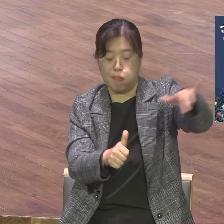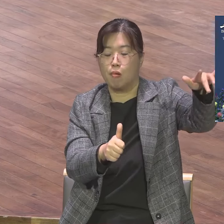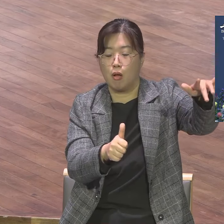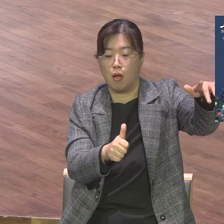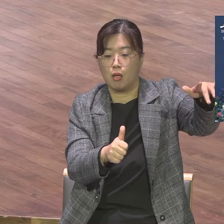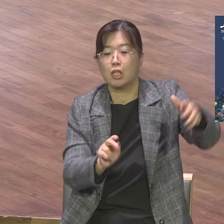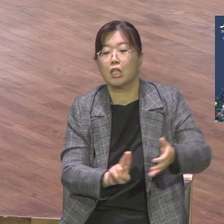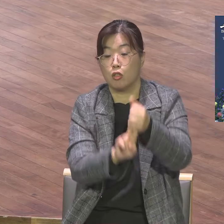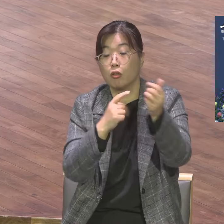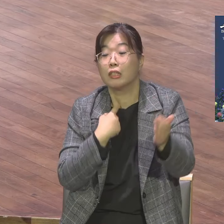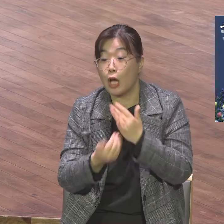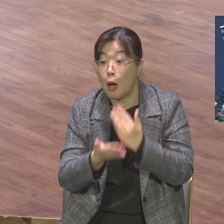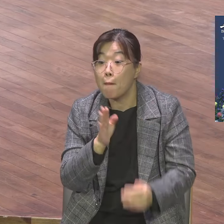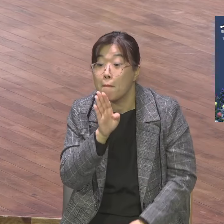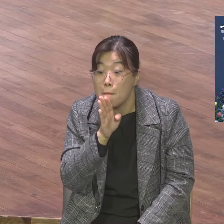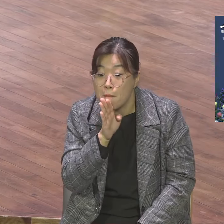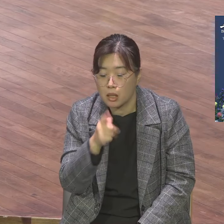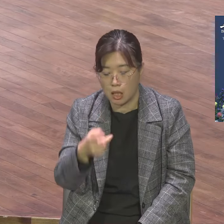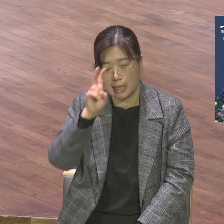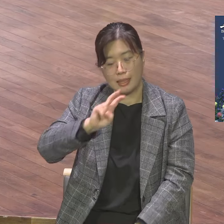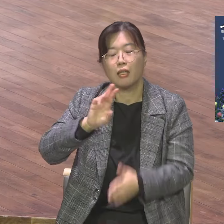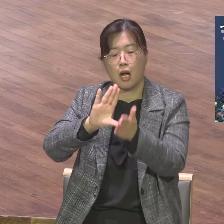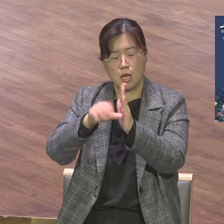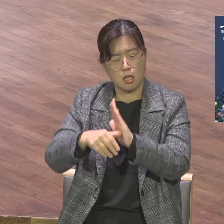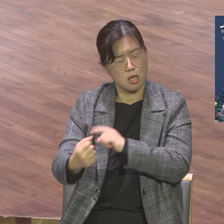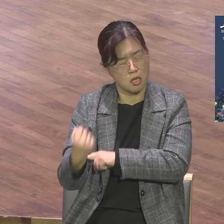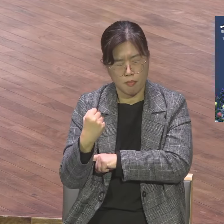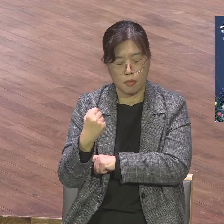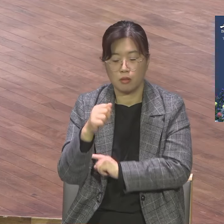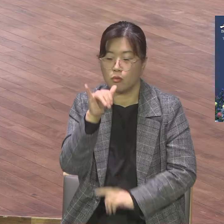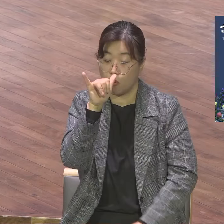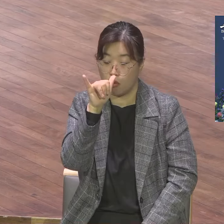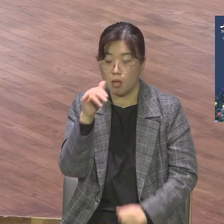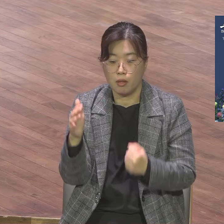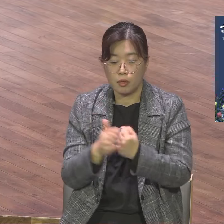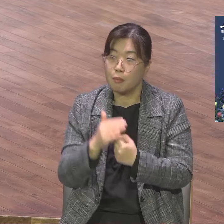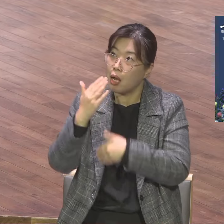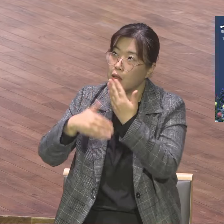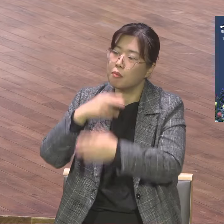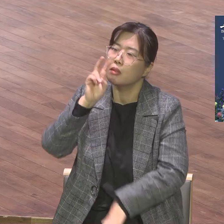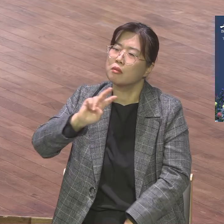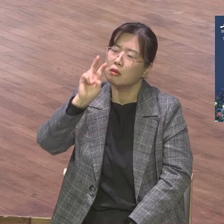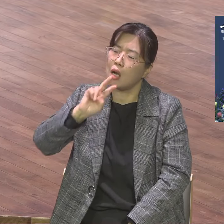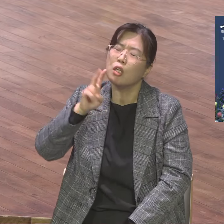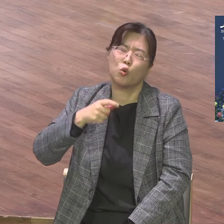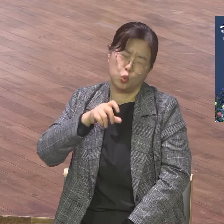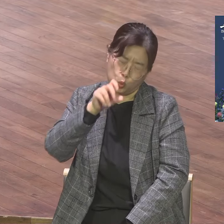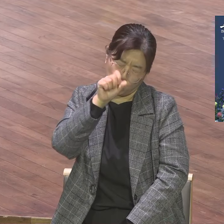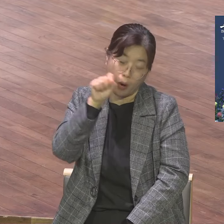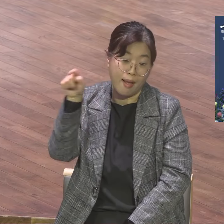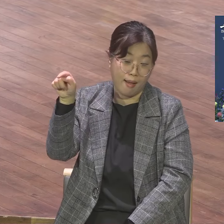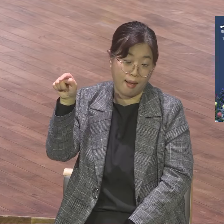배신했습니다. 그래서 하나님이 이 사단이 수월의 배 밑에 갇히도록.